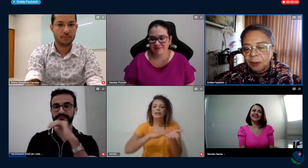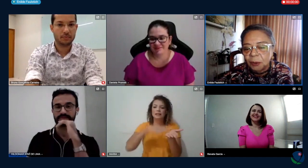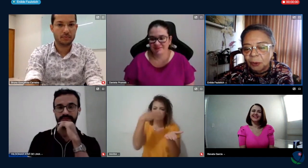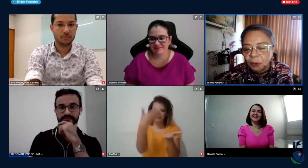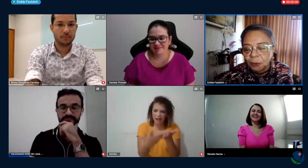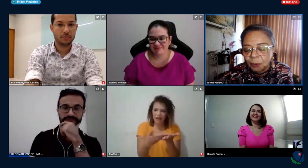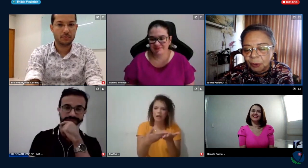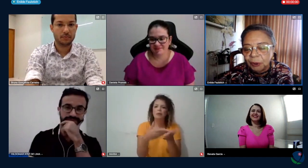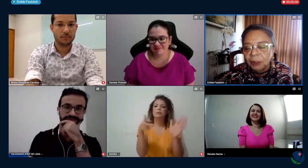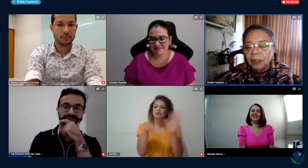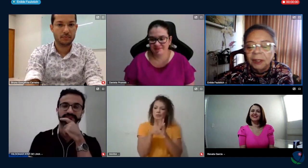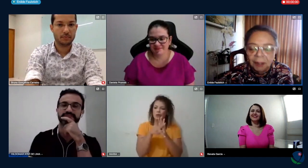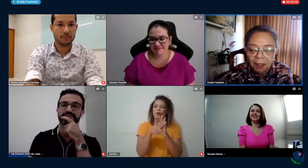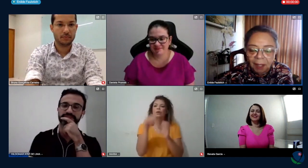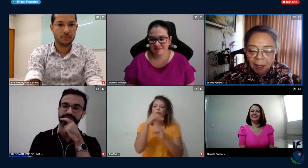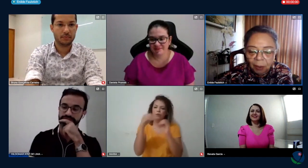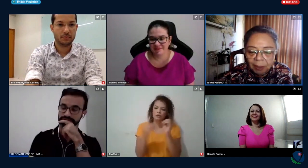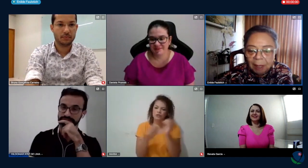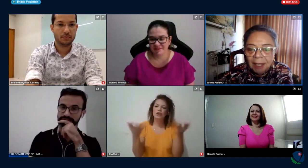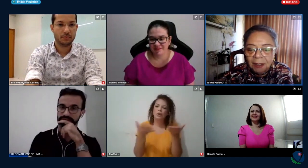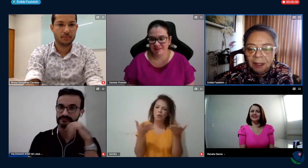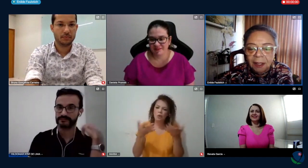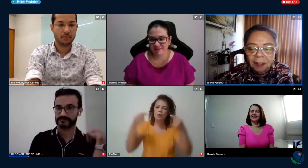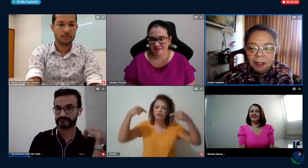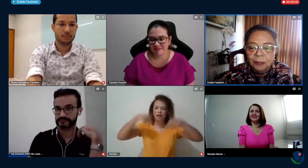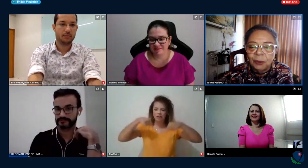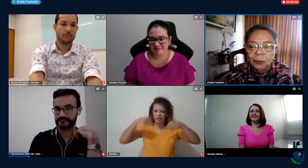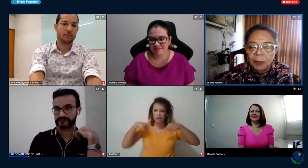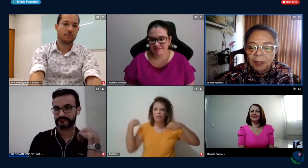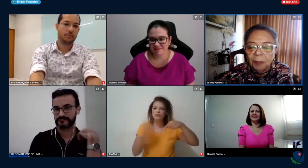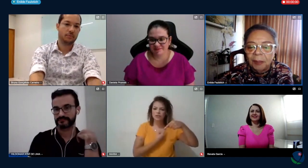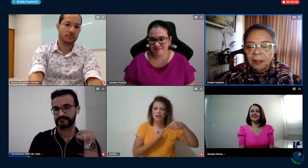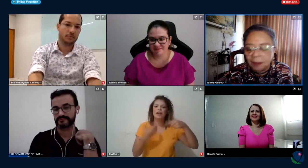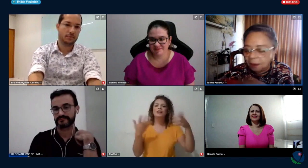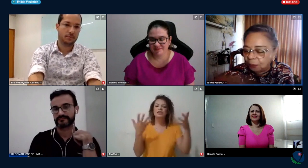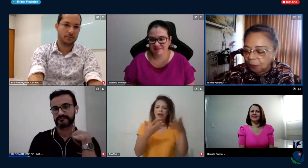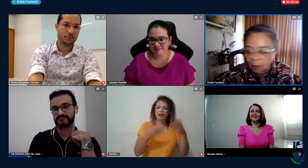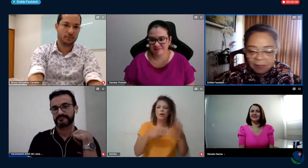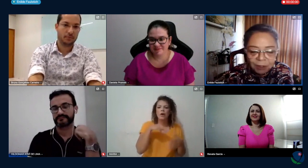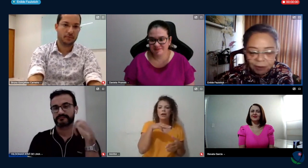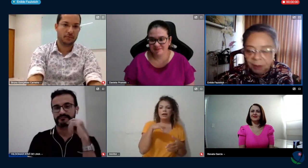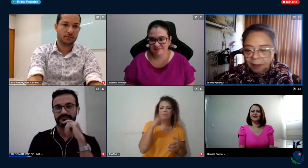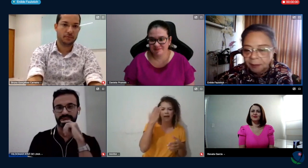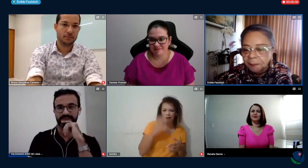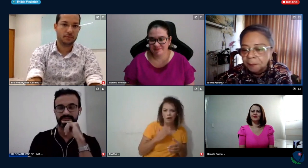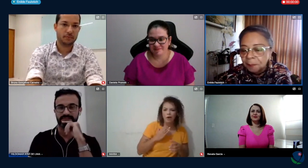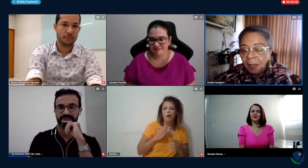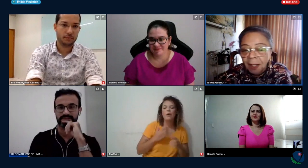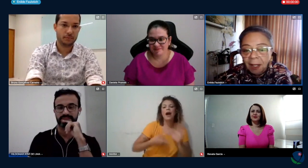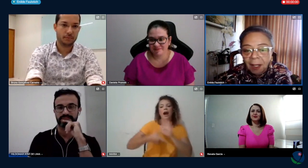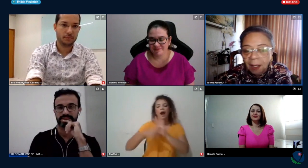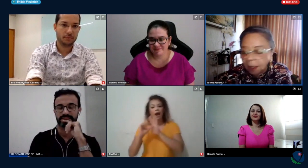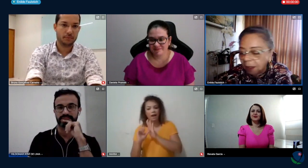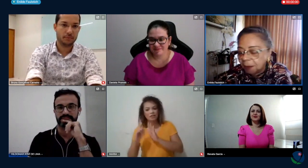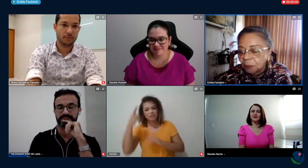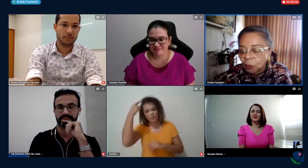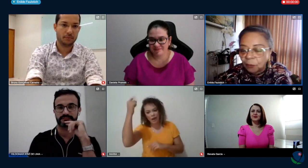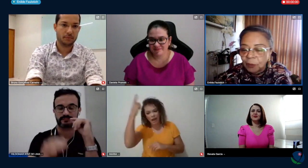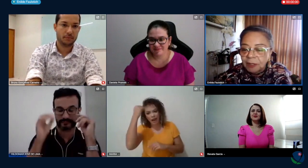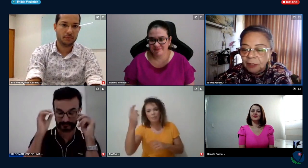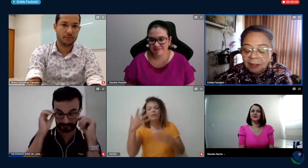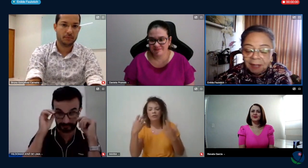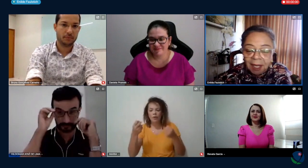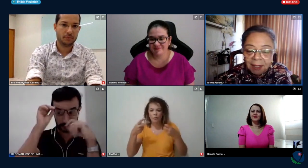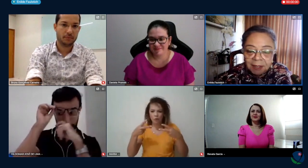universidades que estão aí conosco hoje. Agora é a Maria, antes foi o Weber, e vamos adiante, né?